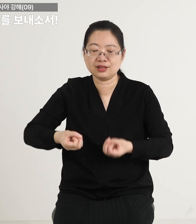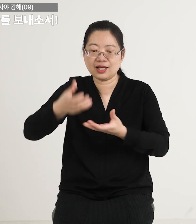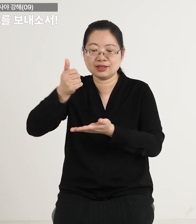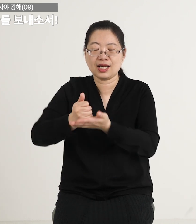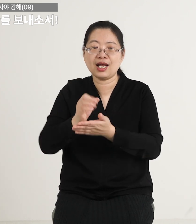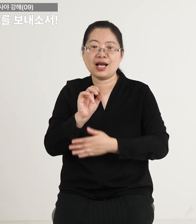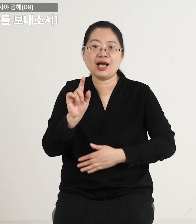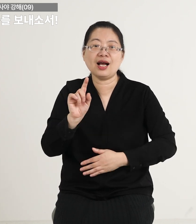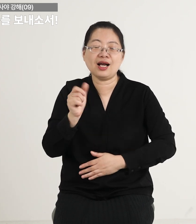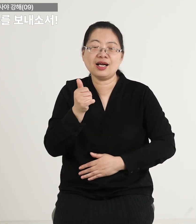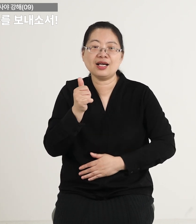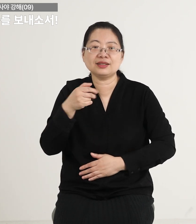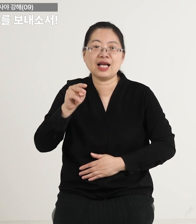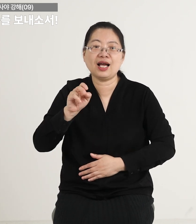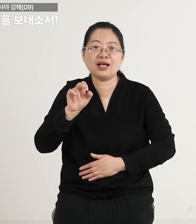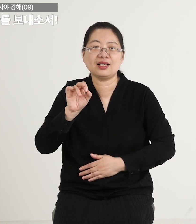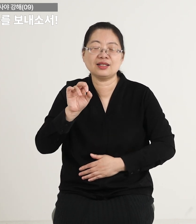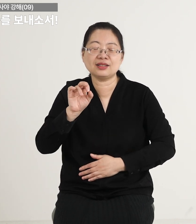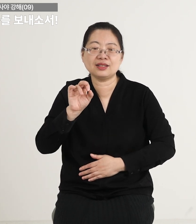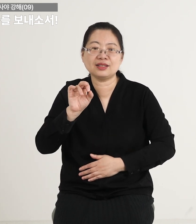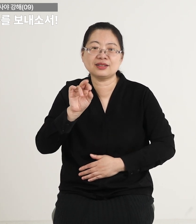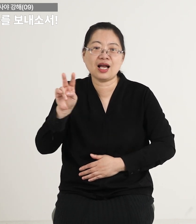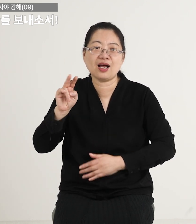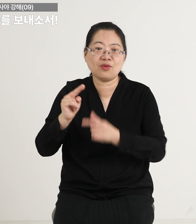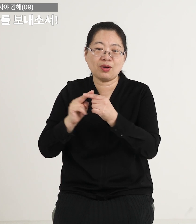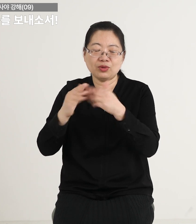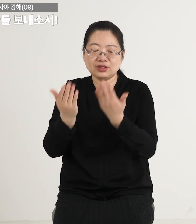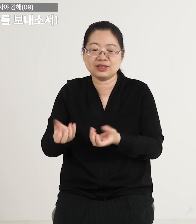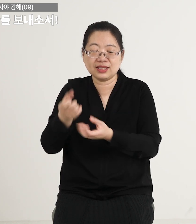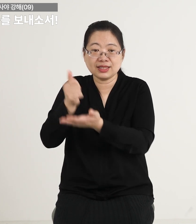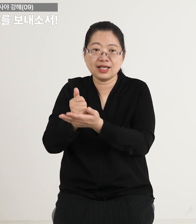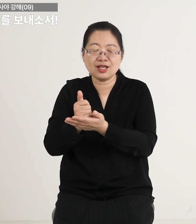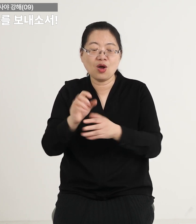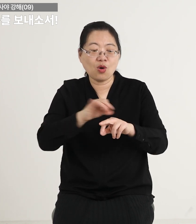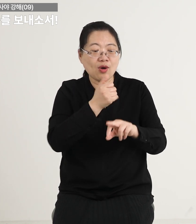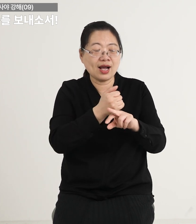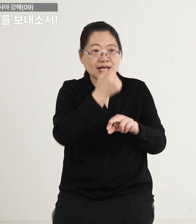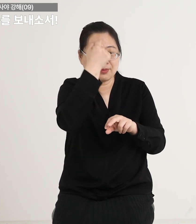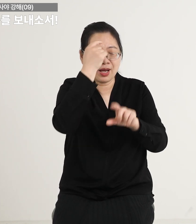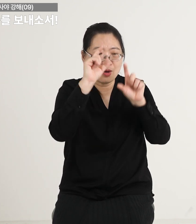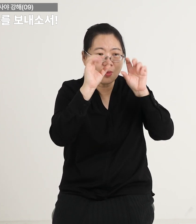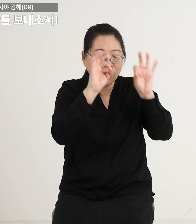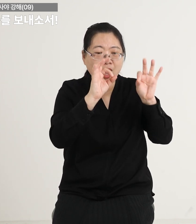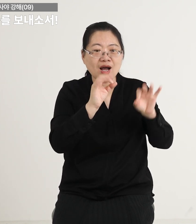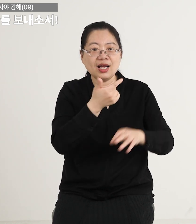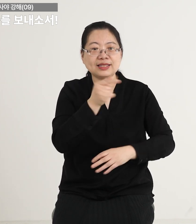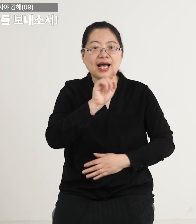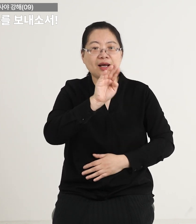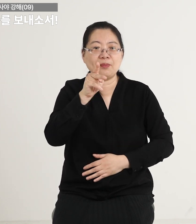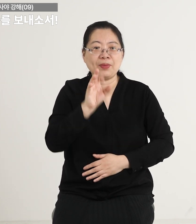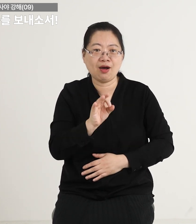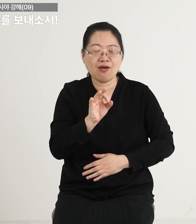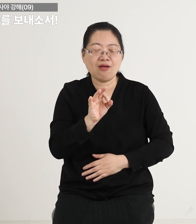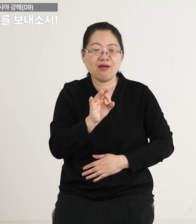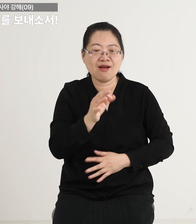대제사장 아샤랴와 모든 제사장이 왕의 이마에 나병이 생겼음을 보고 성전에서